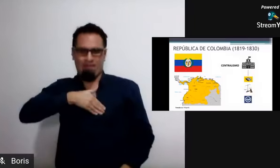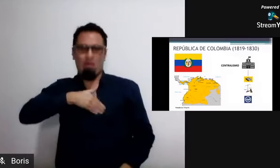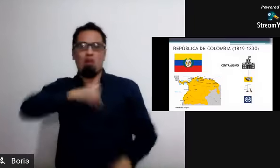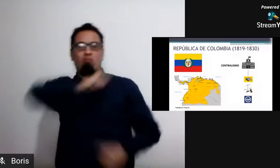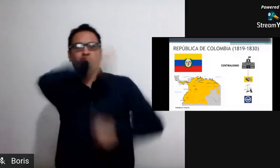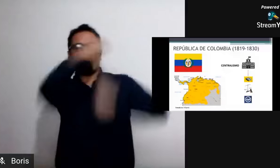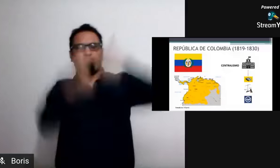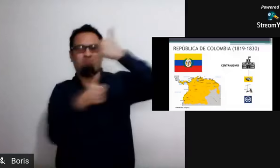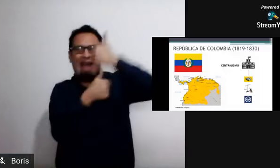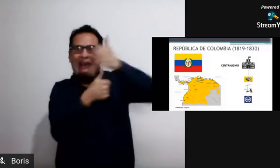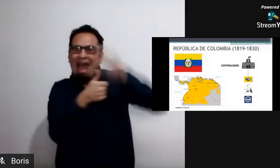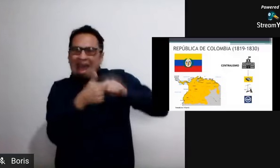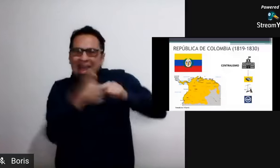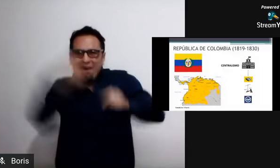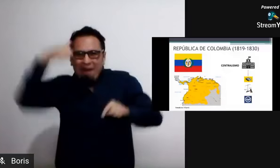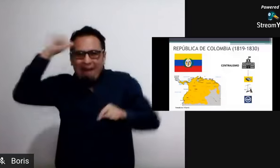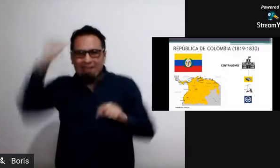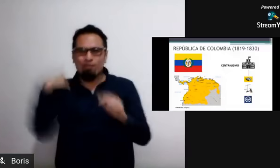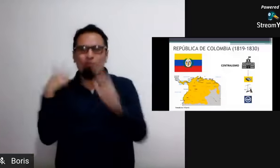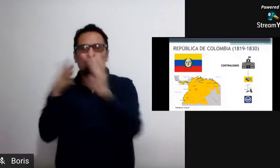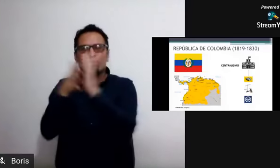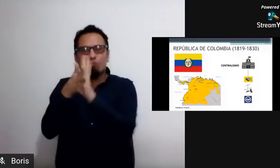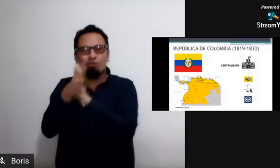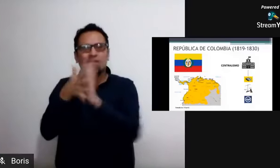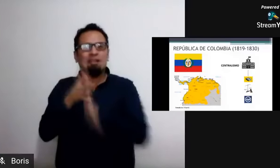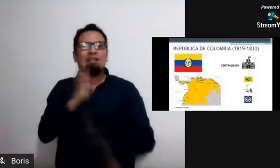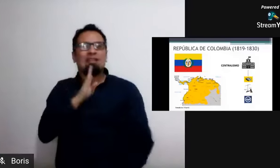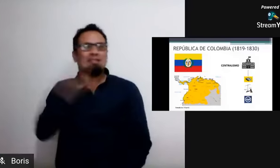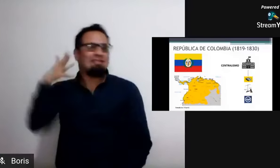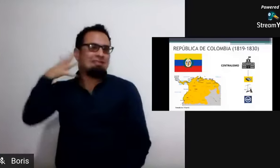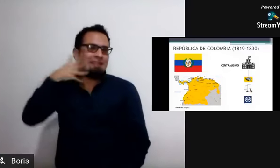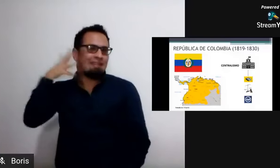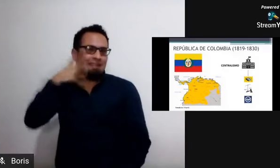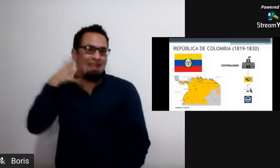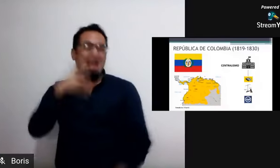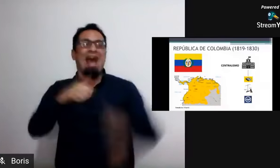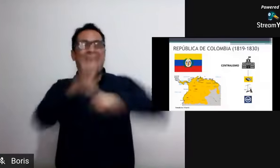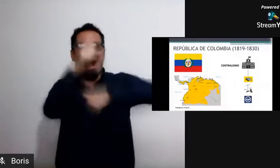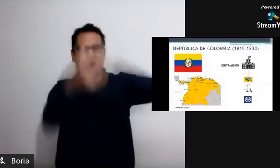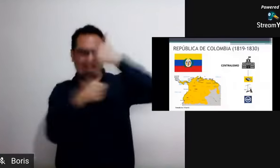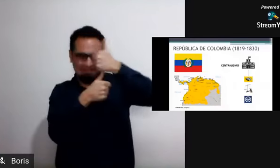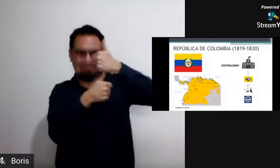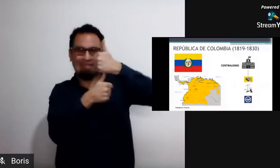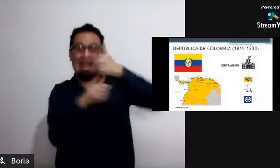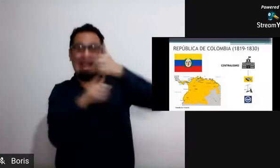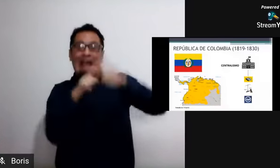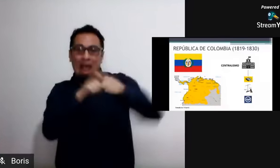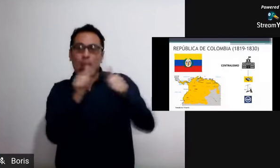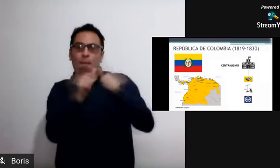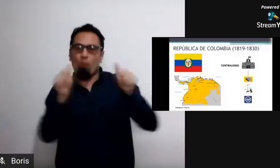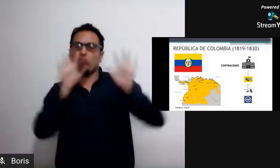conocemos como estos nuevos países no tenían unas constituciones diferentes, sino que todas se regían por el mismo sistema de leyes.